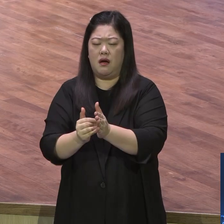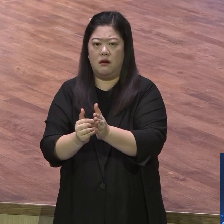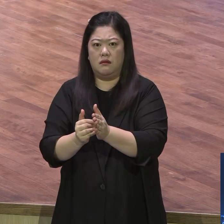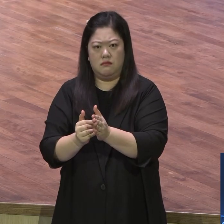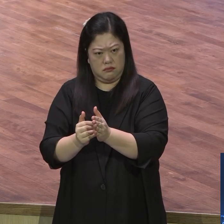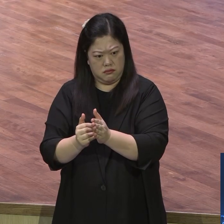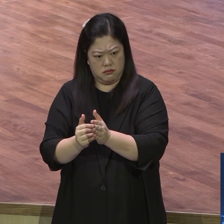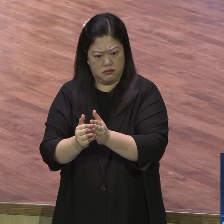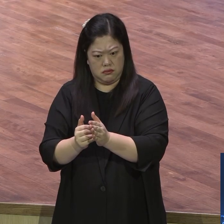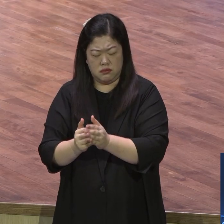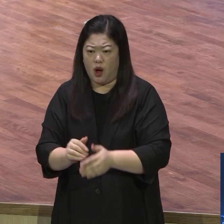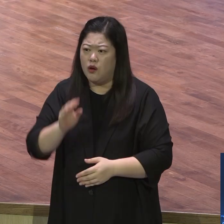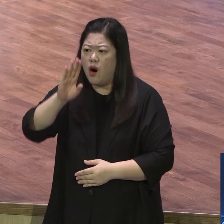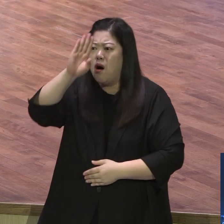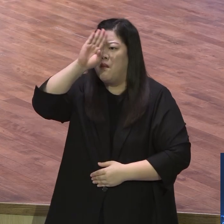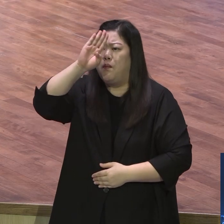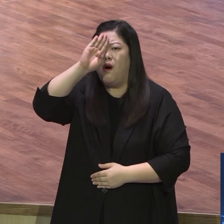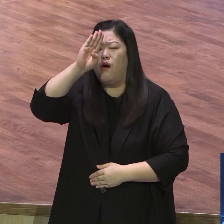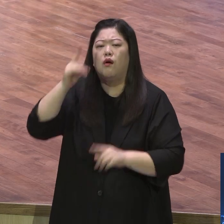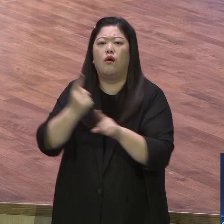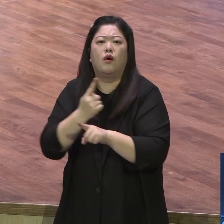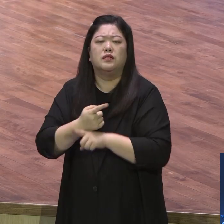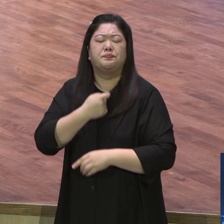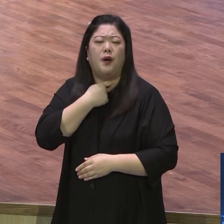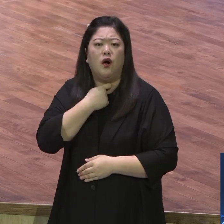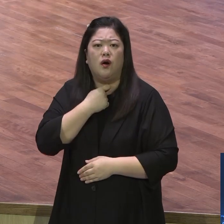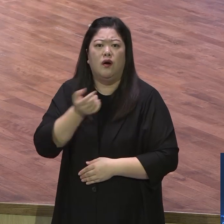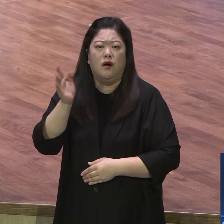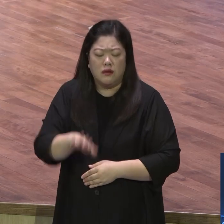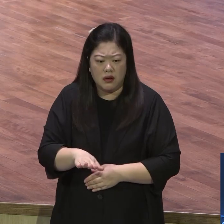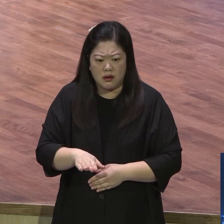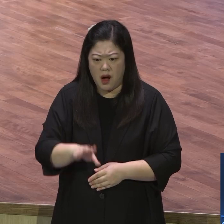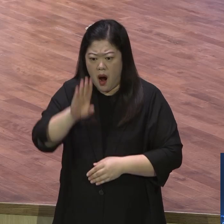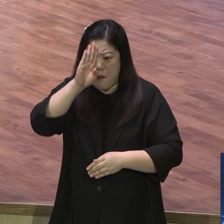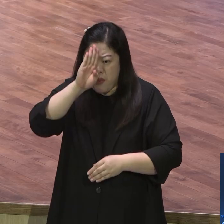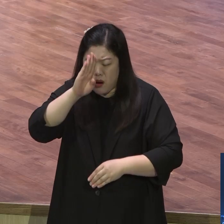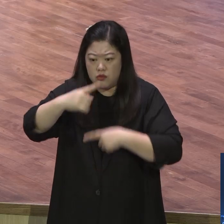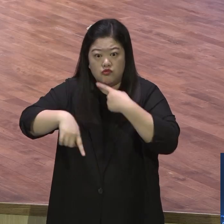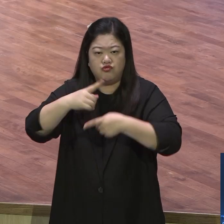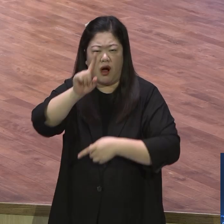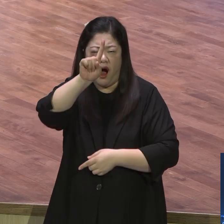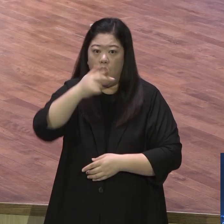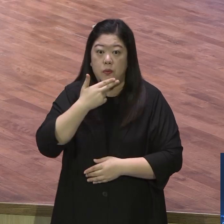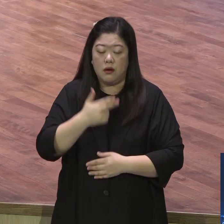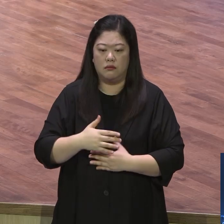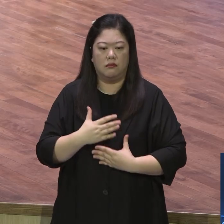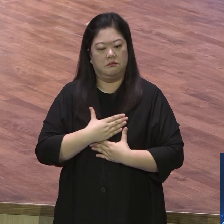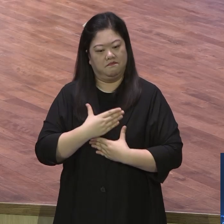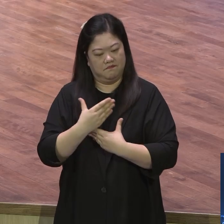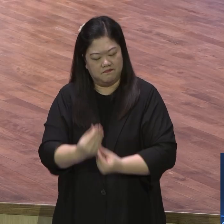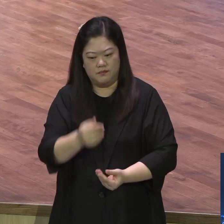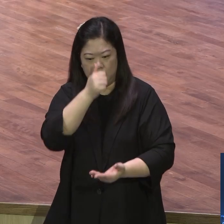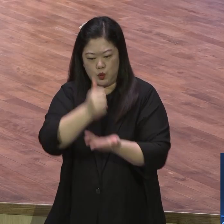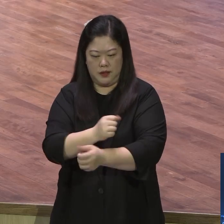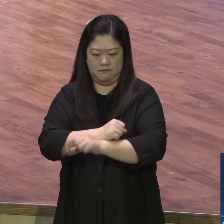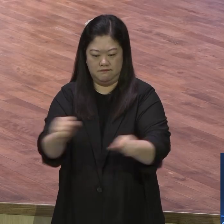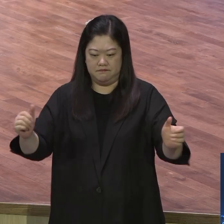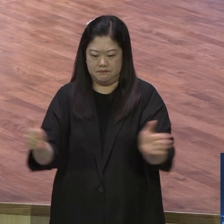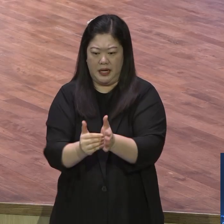병고침 받으러 왔는데 안심해라 너 죄의 삶을 받았다 그렇게